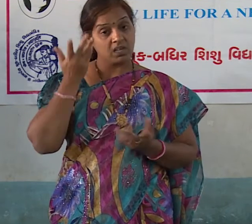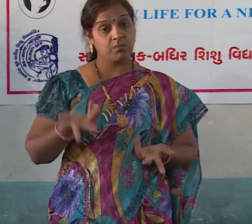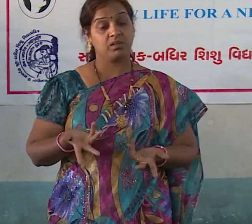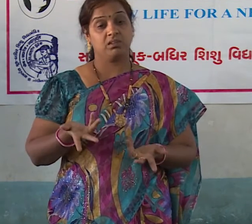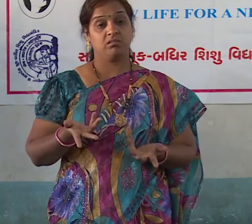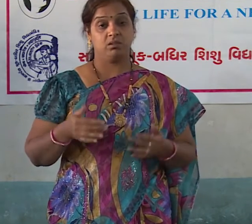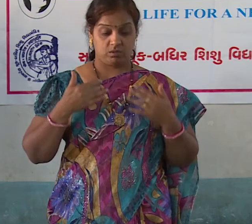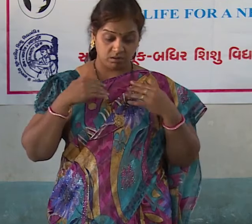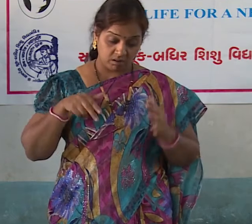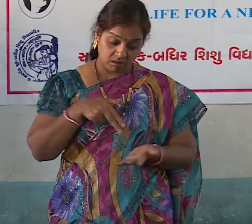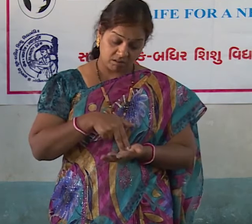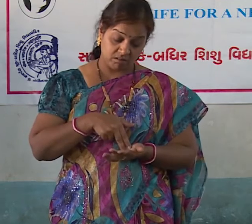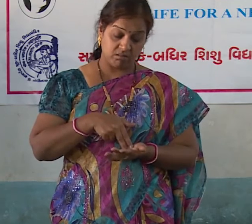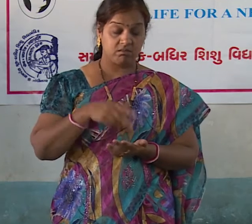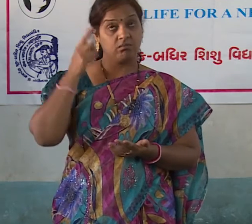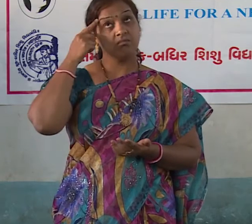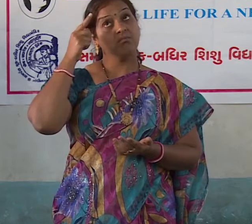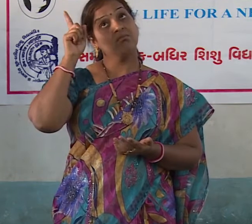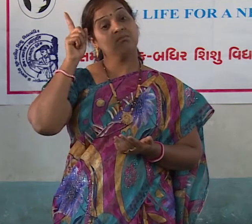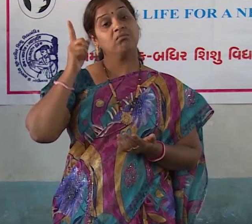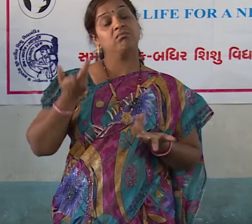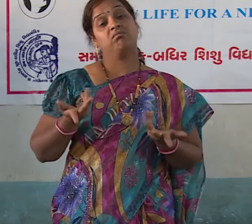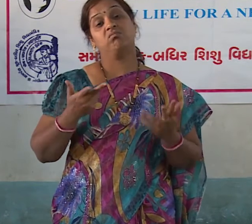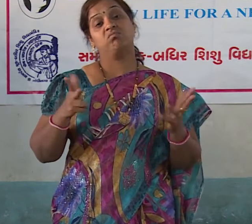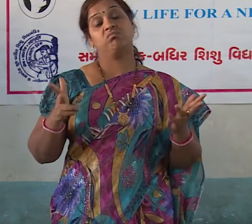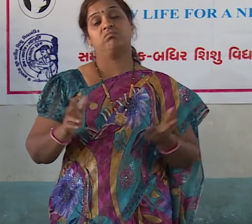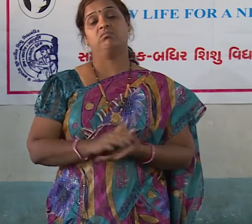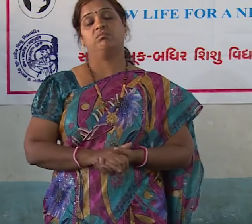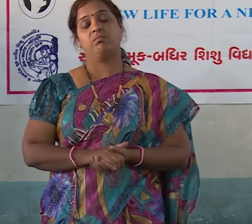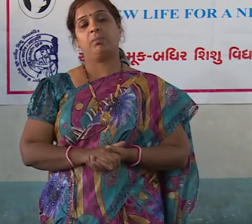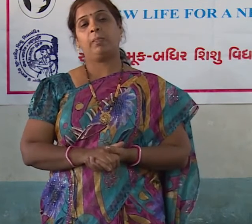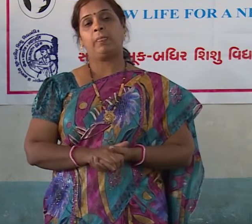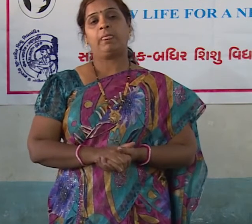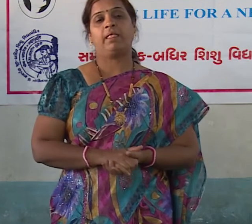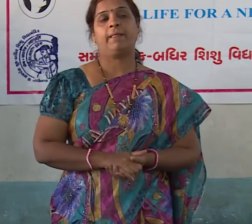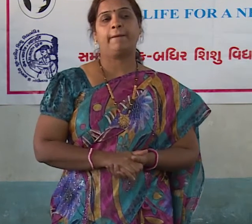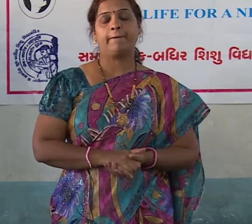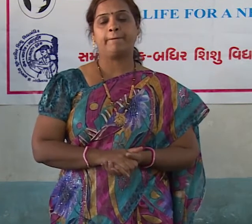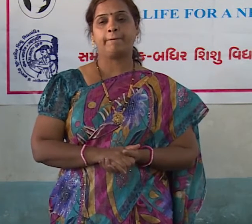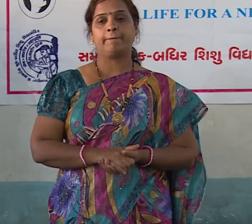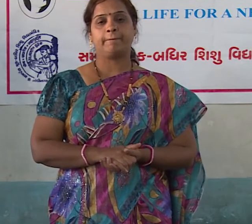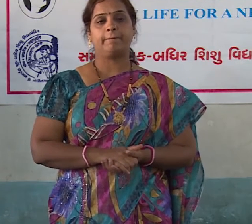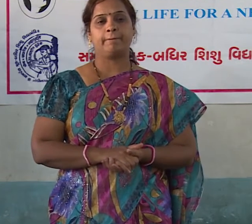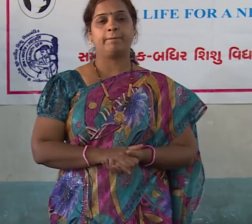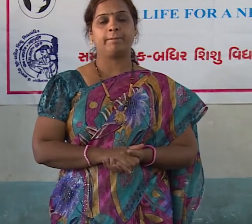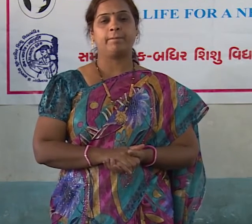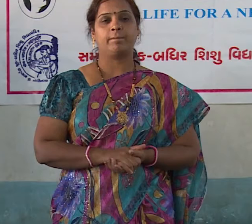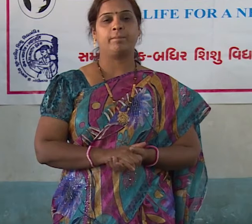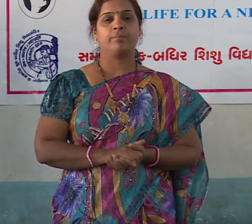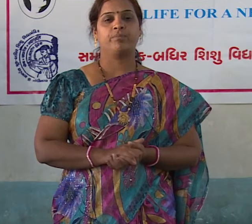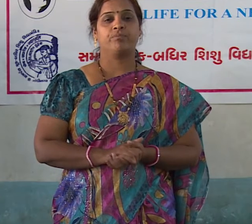के भगवान की याद में बना के खिलाओ, सबको खिलाओ, वो भी एक सेवा हो जाए। तो जैसे उसका योग लग गया